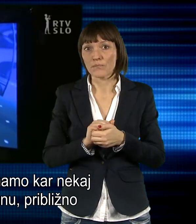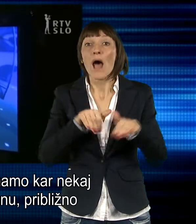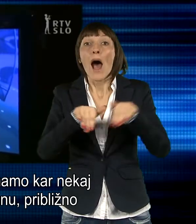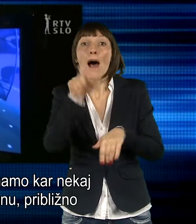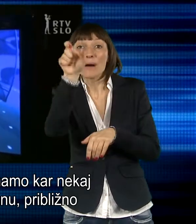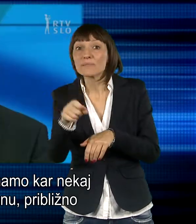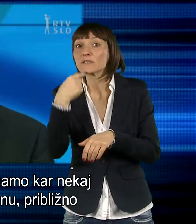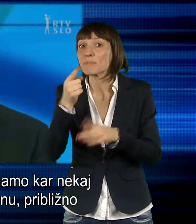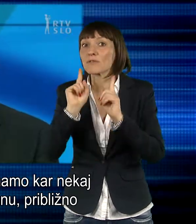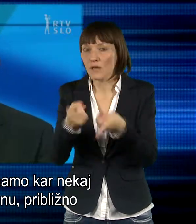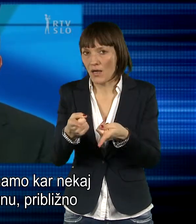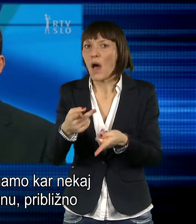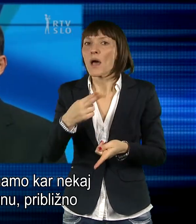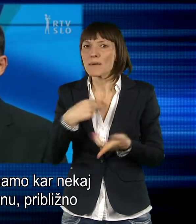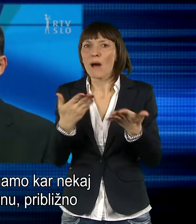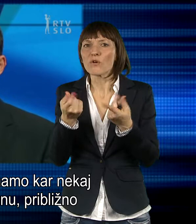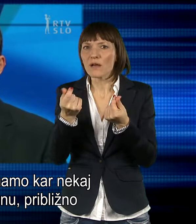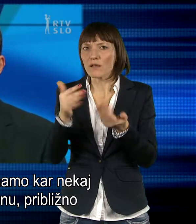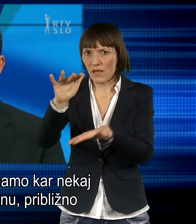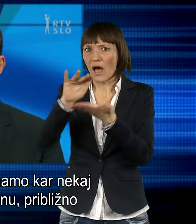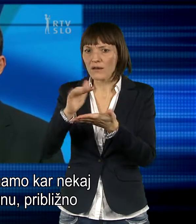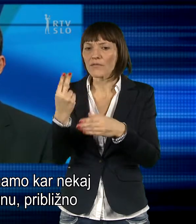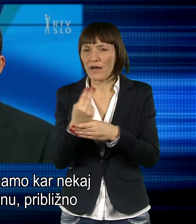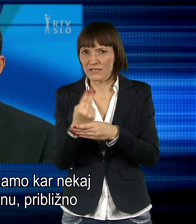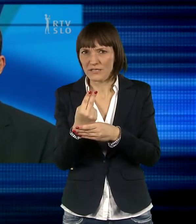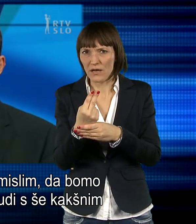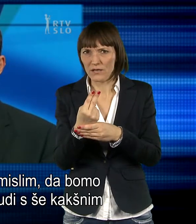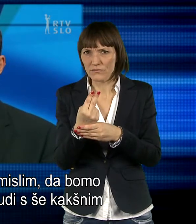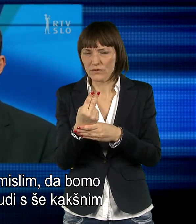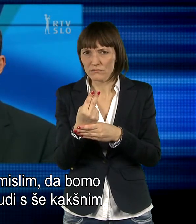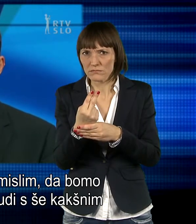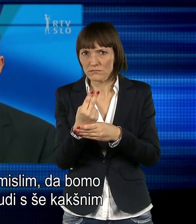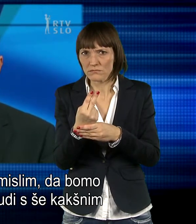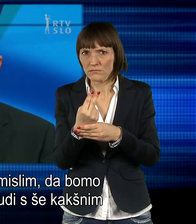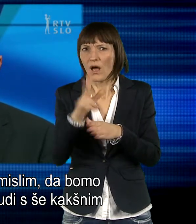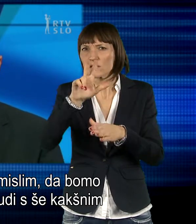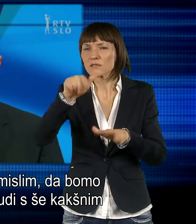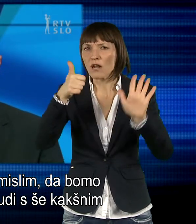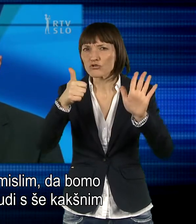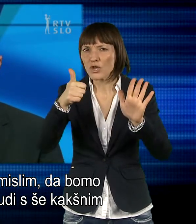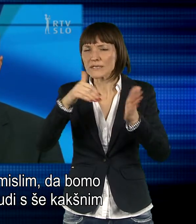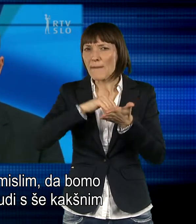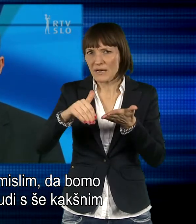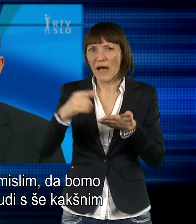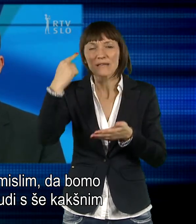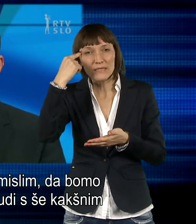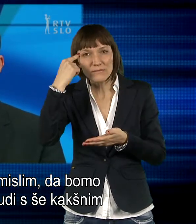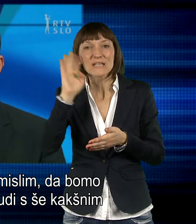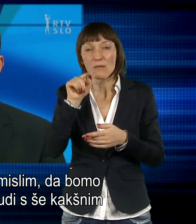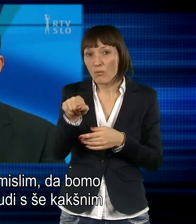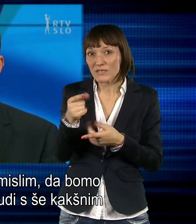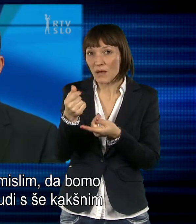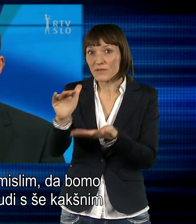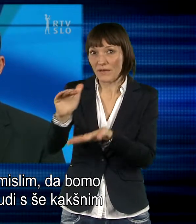pa. Imamo kar nekaj denarja na računu, približno 3,6 milijarde in jaz mislim, da bomo s